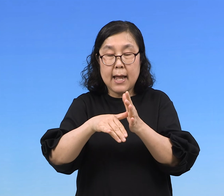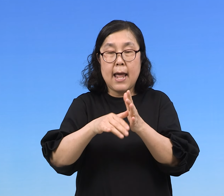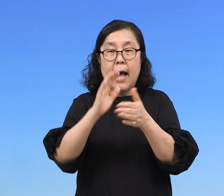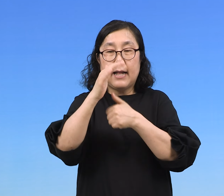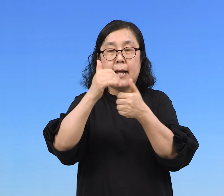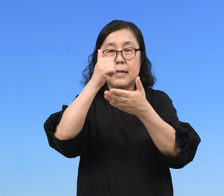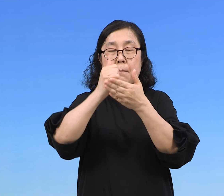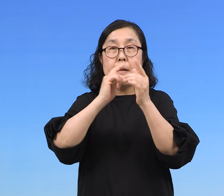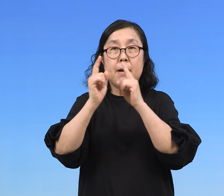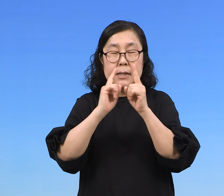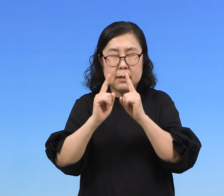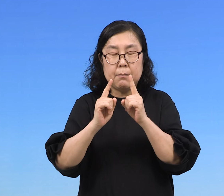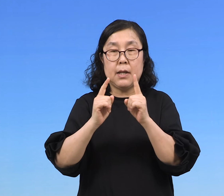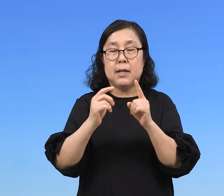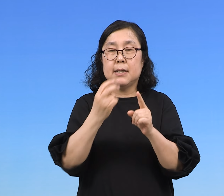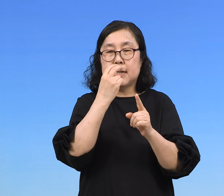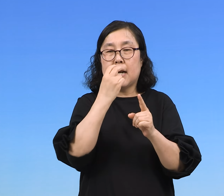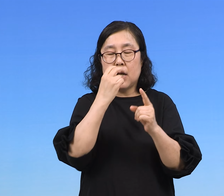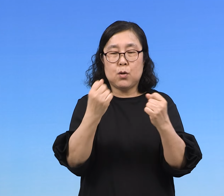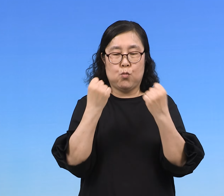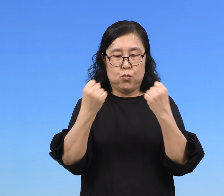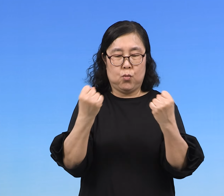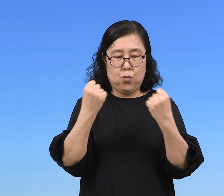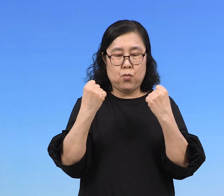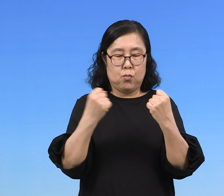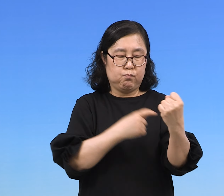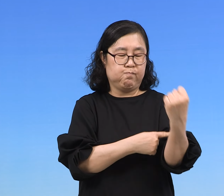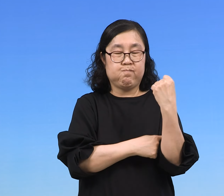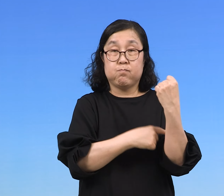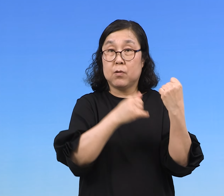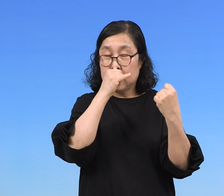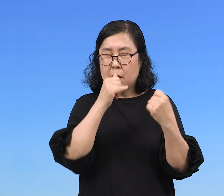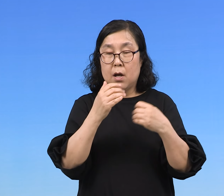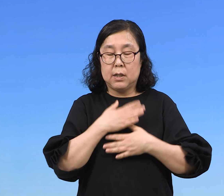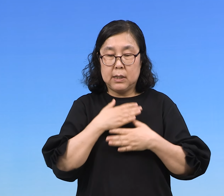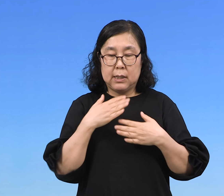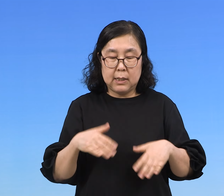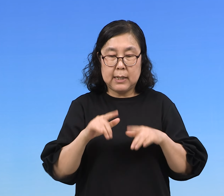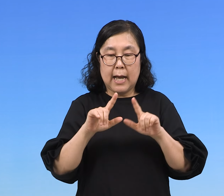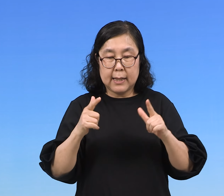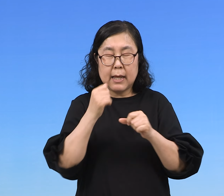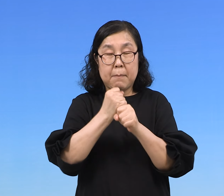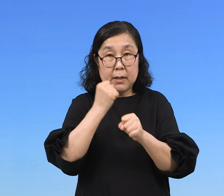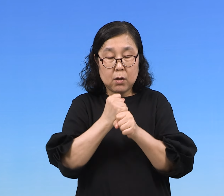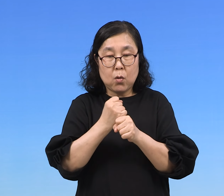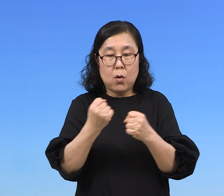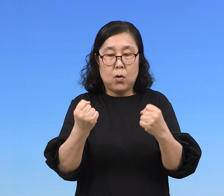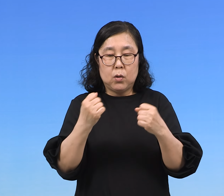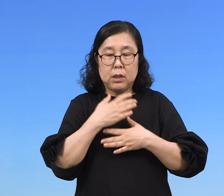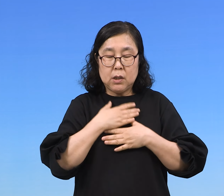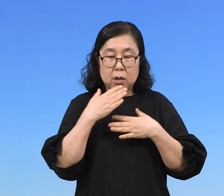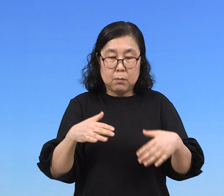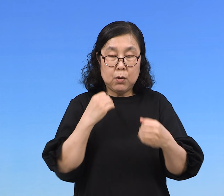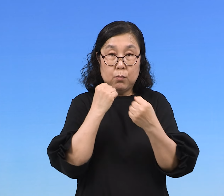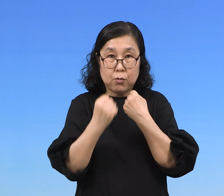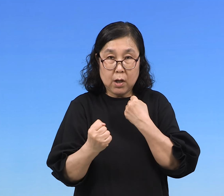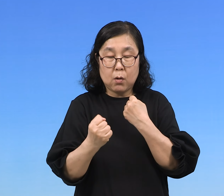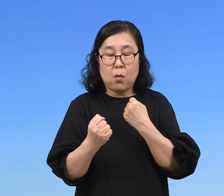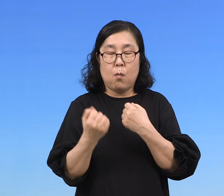살아 운동력이 있는 말씀이라 지치지 않게 만들고, 지쳤는데 금방금방 회복되게 만들고,